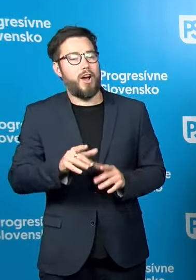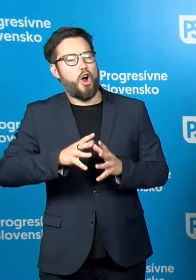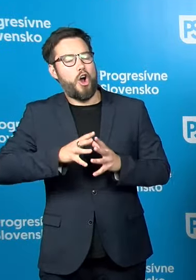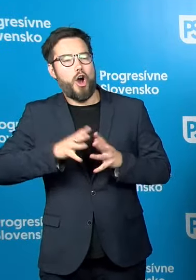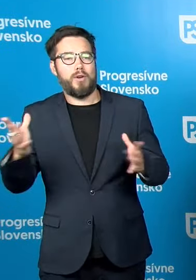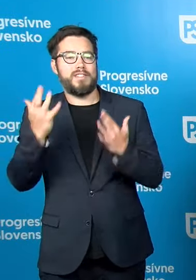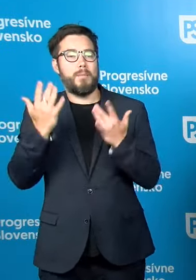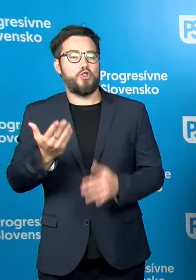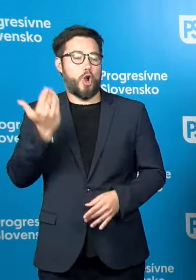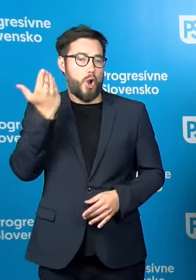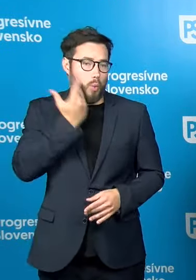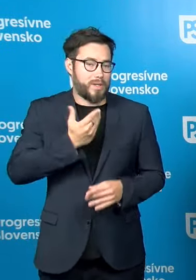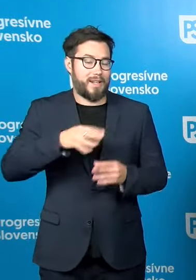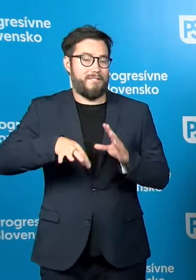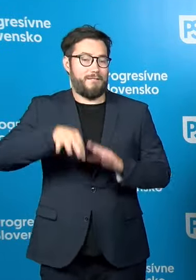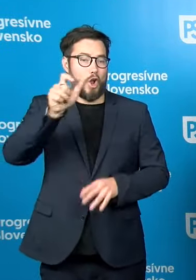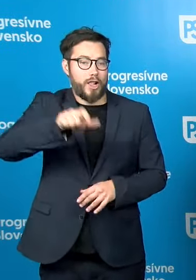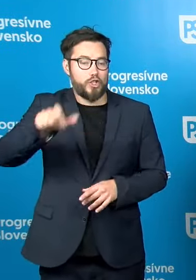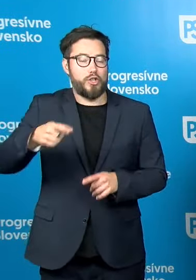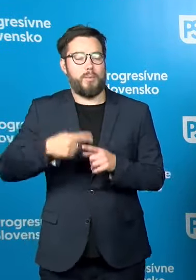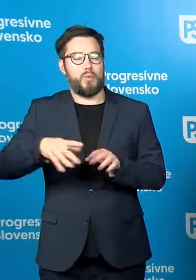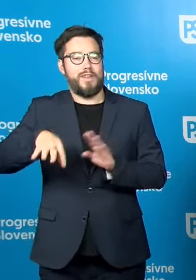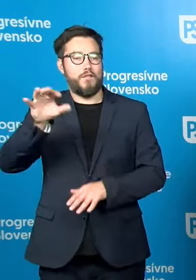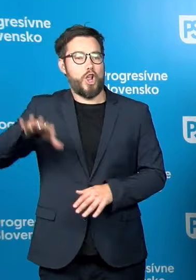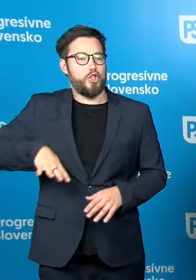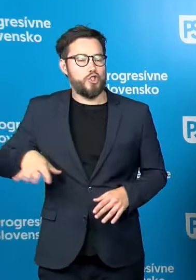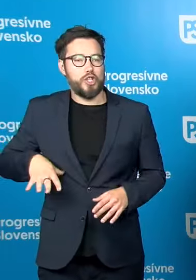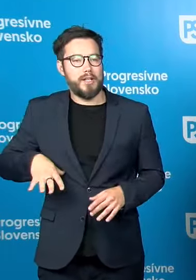počet voličov a voličiek, ktorí nesúhlasia s tým,